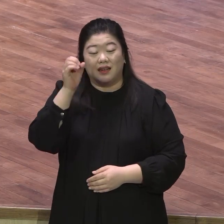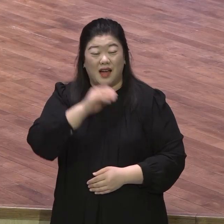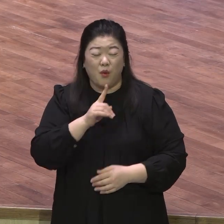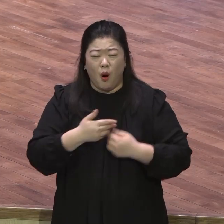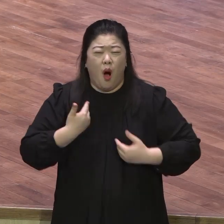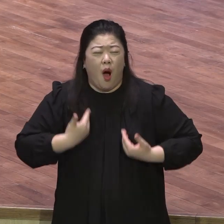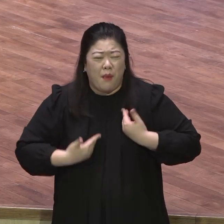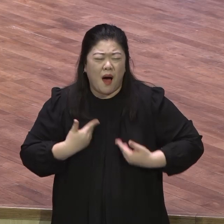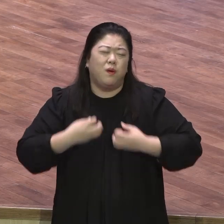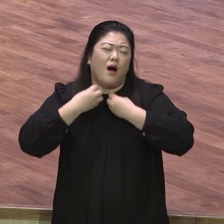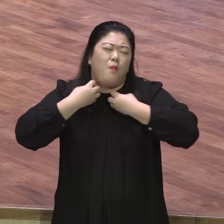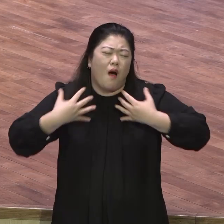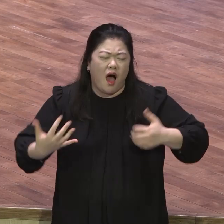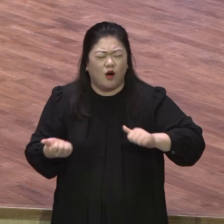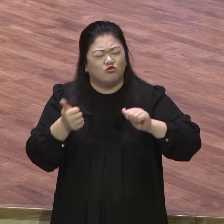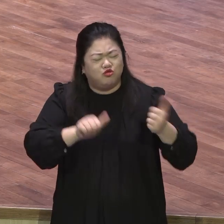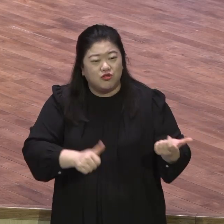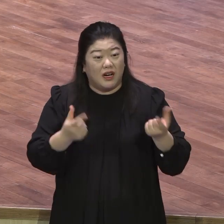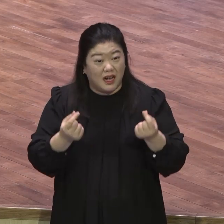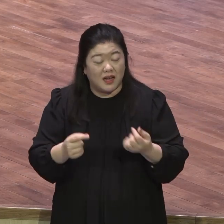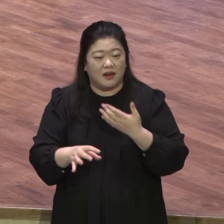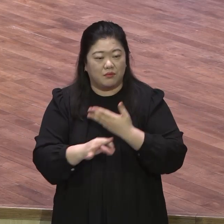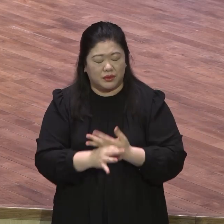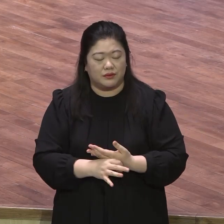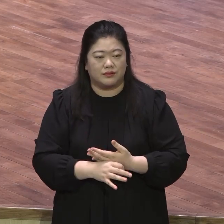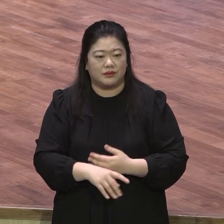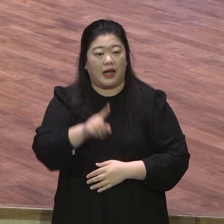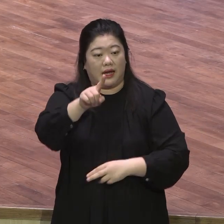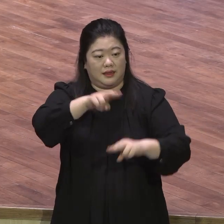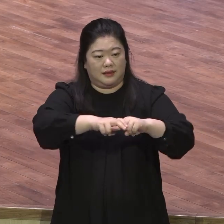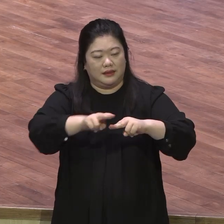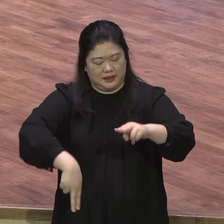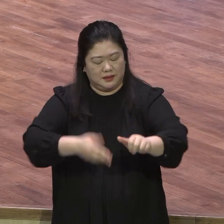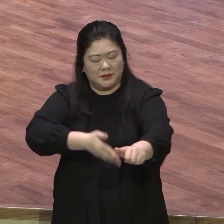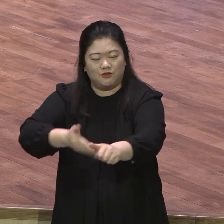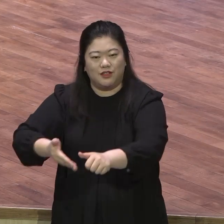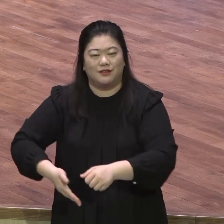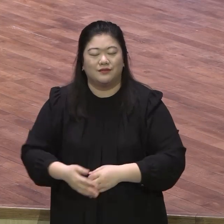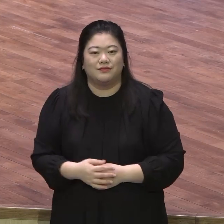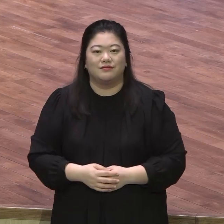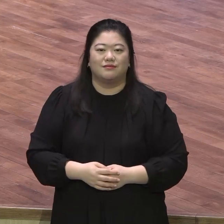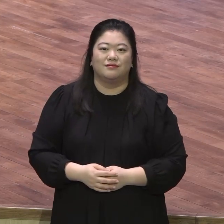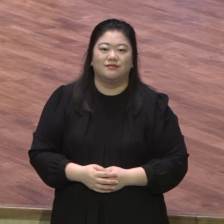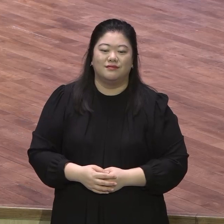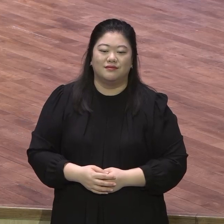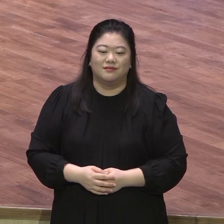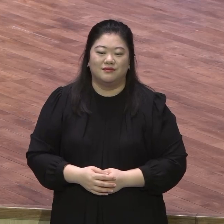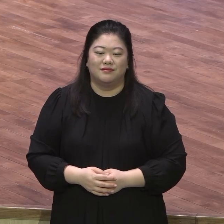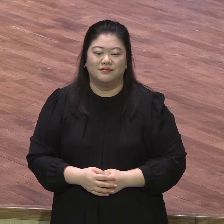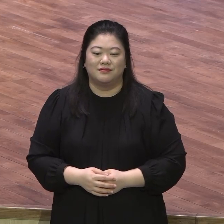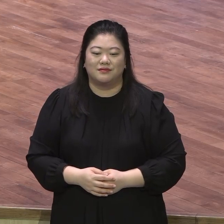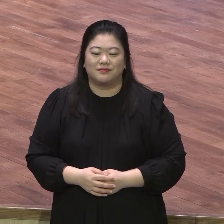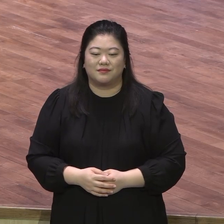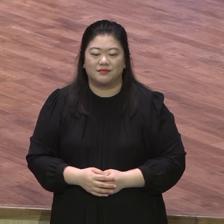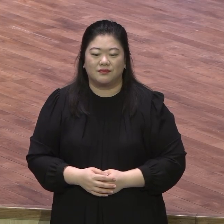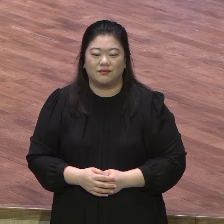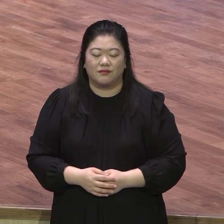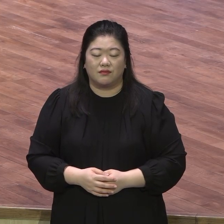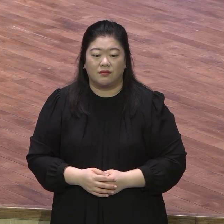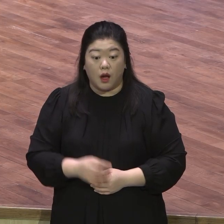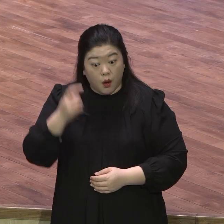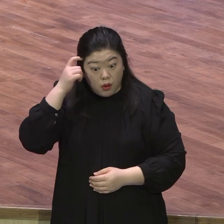스케줄은. 전부 교회 시간표에 내 삶의 스케줄을 맞춘 삶. 이걸 지금 예표로 하고 있는 거예요. 지금. 구약